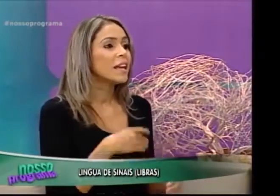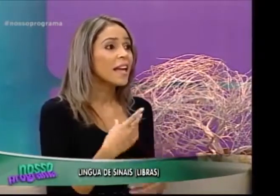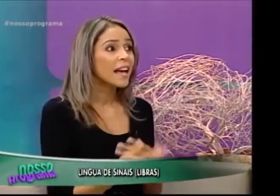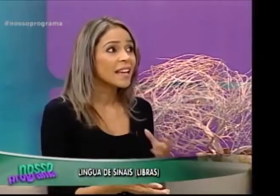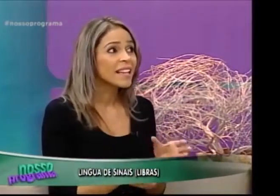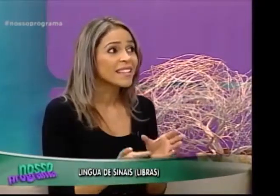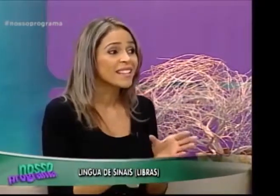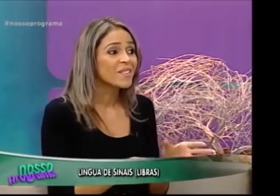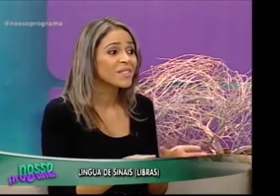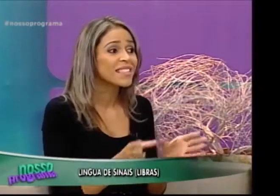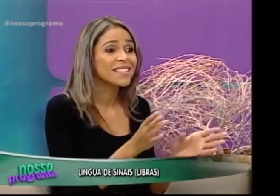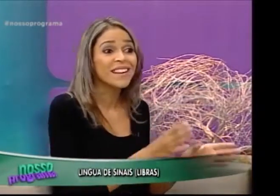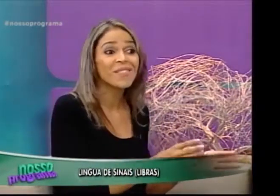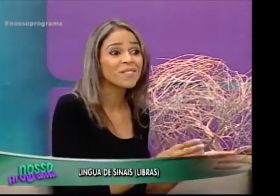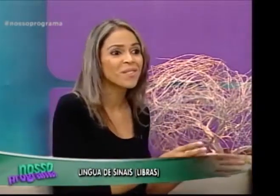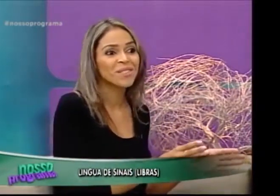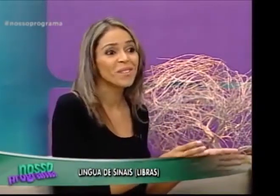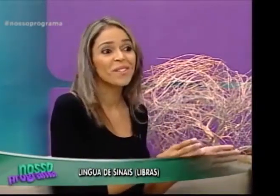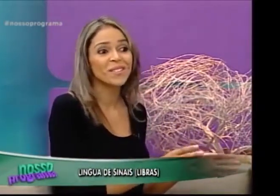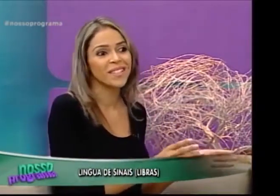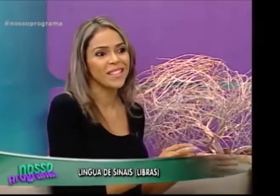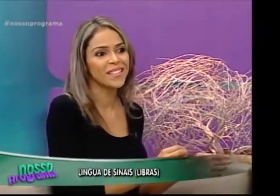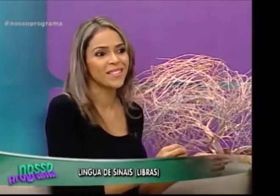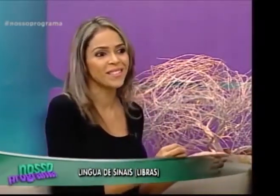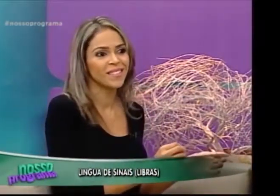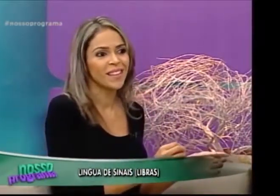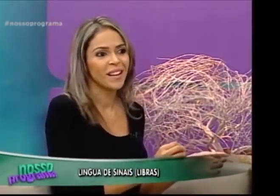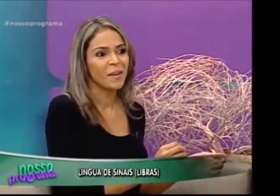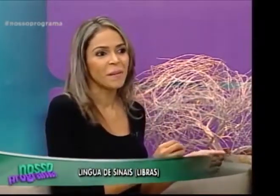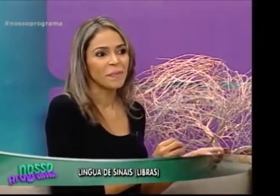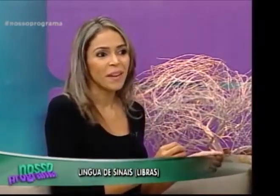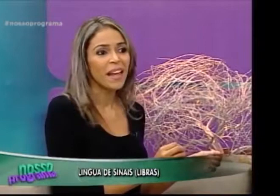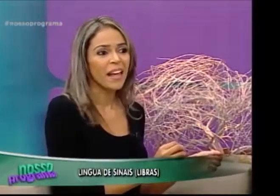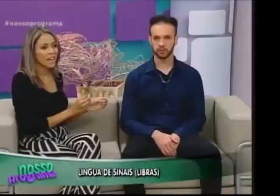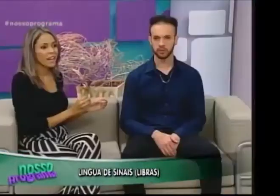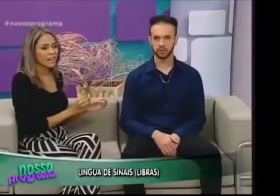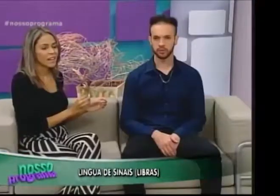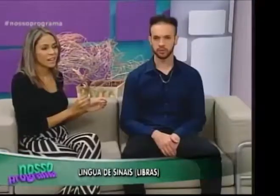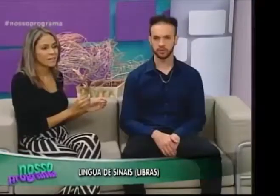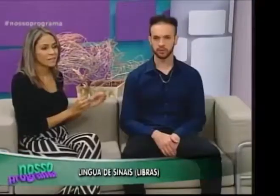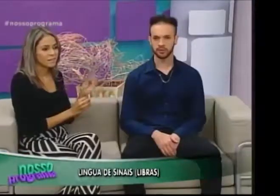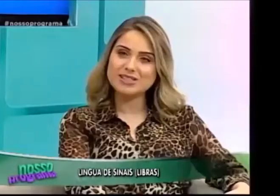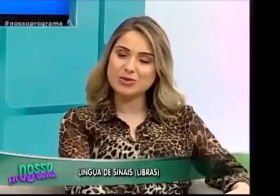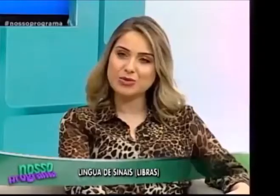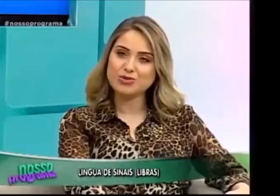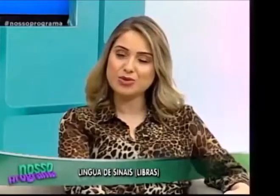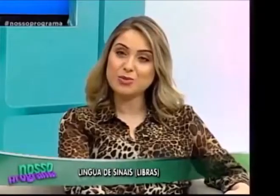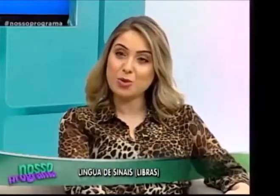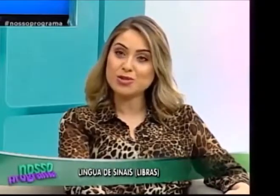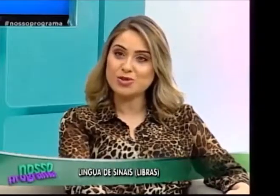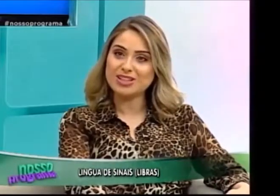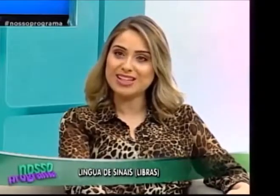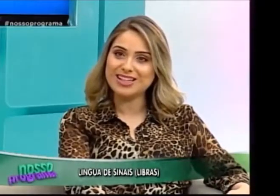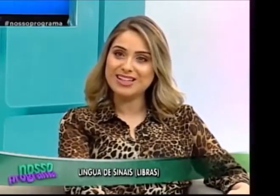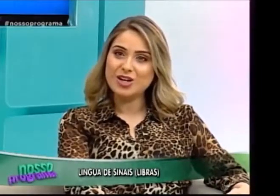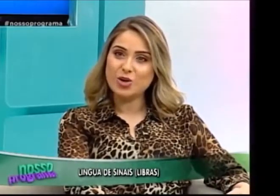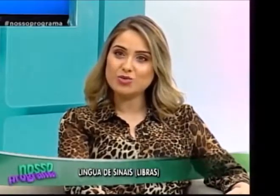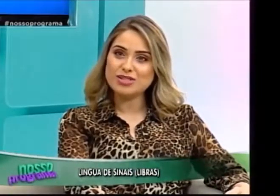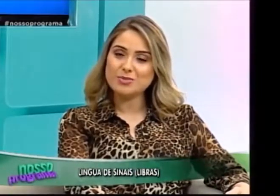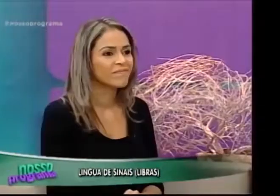E aí, os cristãos, hoje eu já não faço tanto. Infelizmente, diminuiu no mundo cristão, que foi onde começou, né? Foi. Onde esse boom